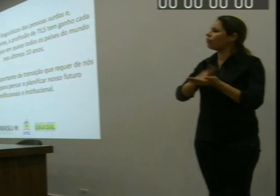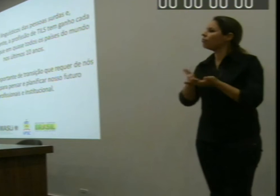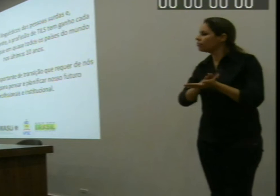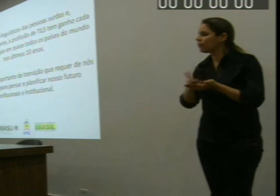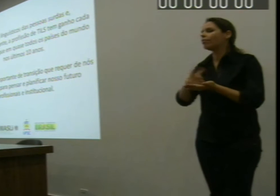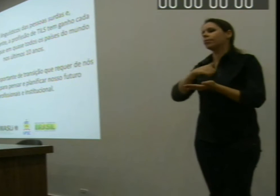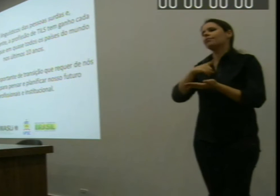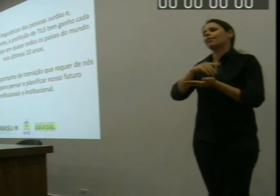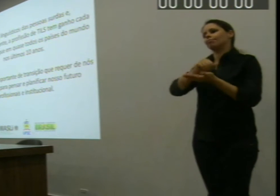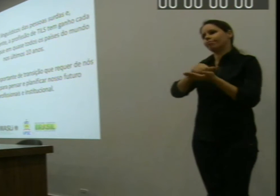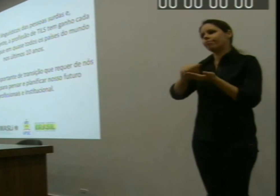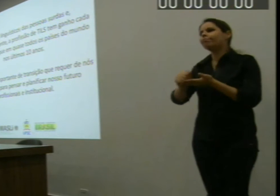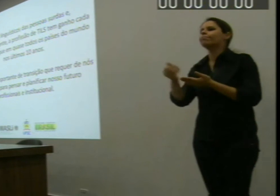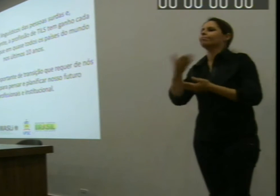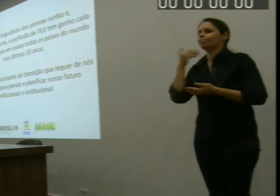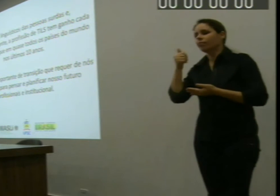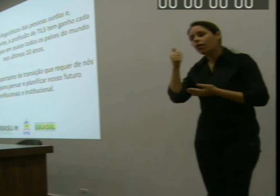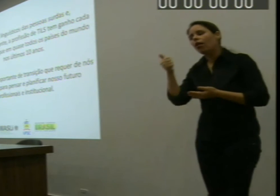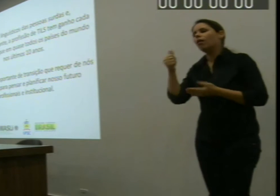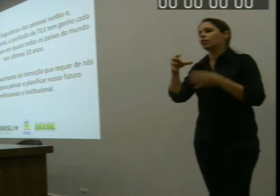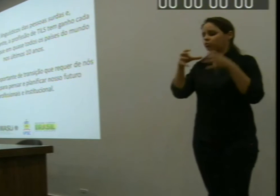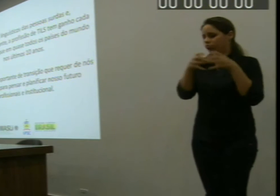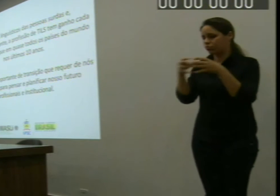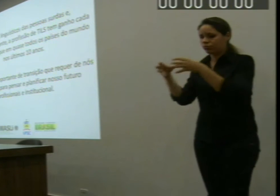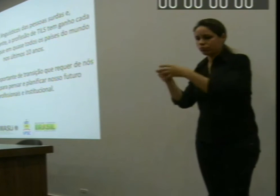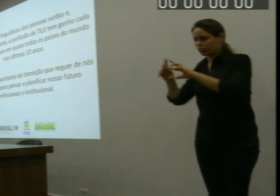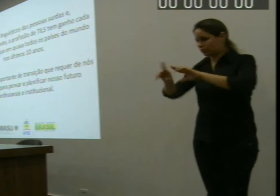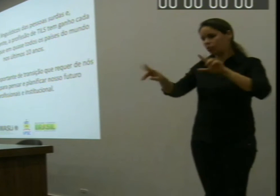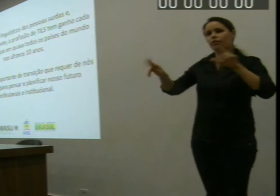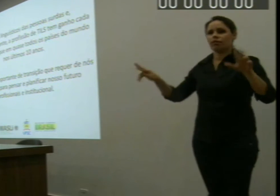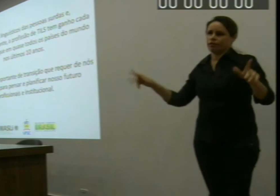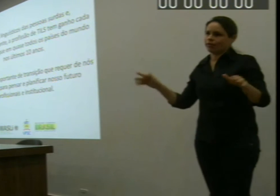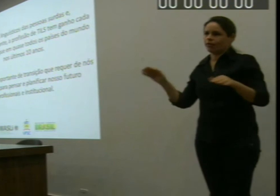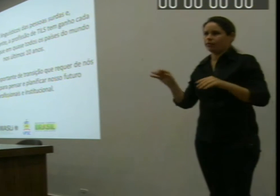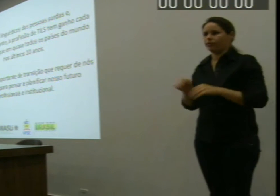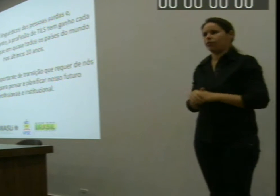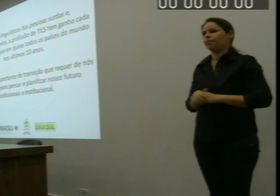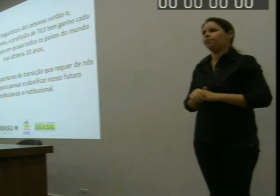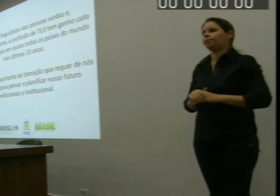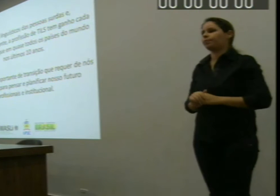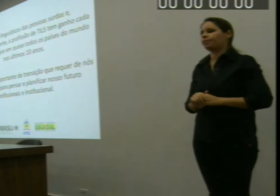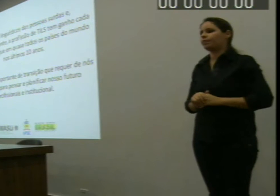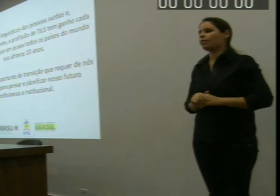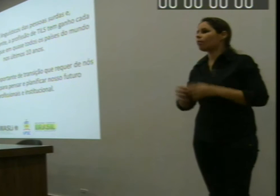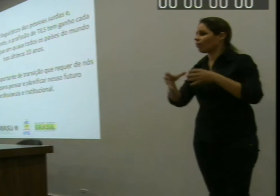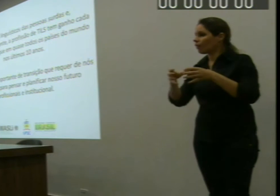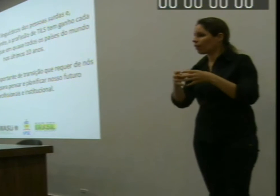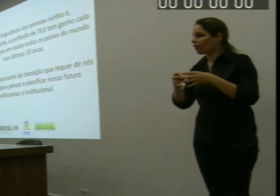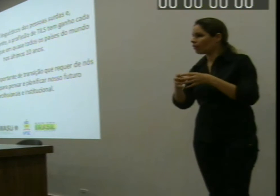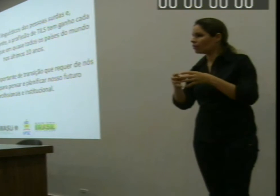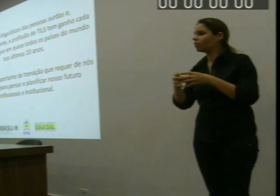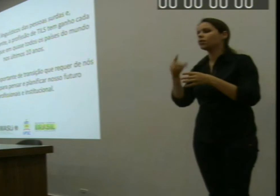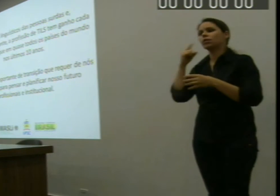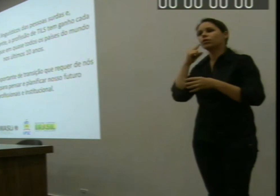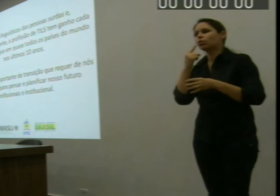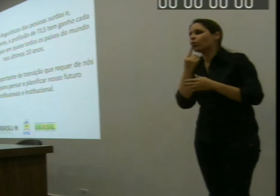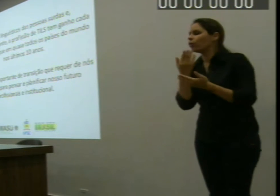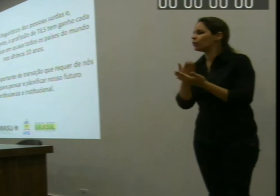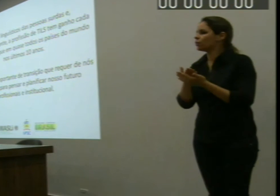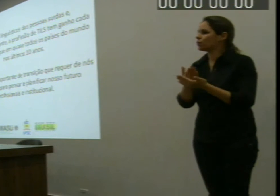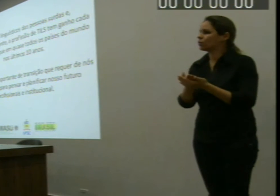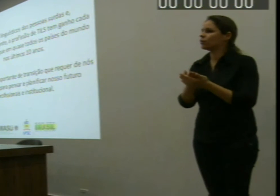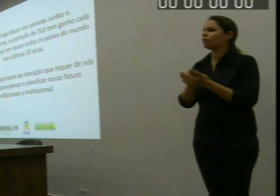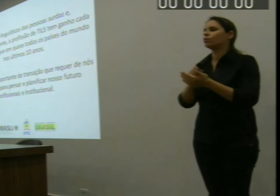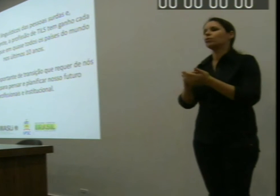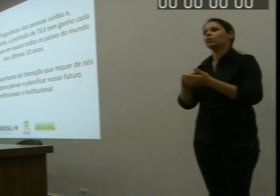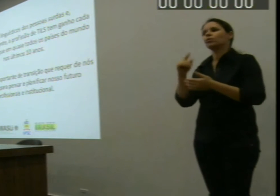sinais o direito linguístico da comunidade surda a própria Cultura Surda a o os estudos surdos A